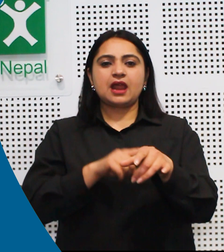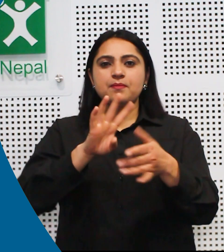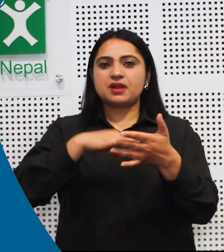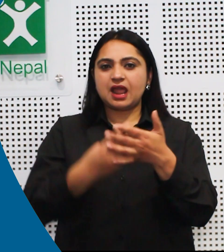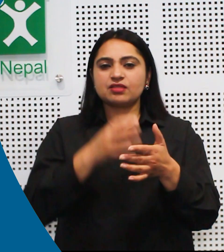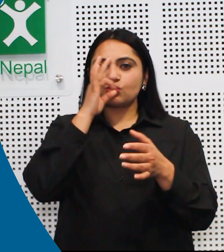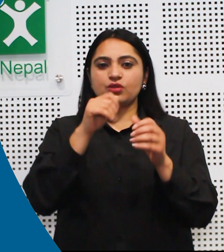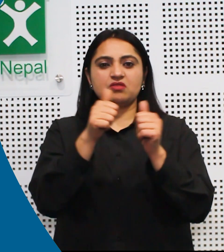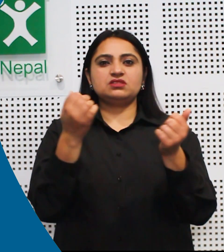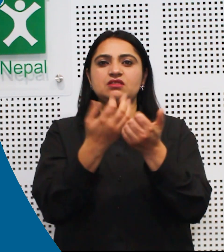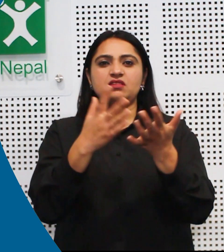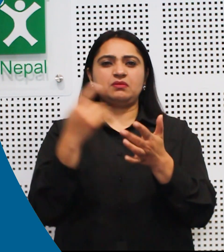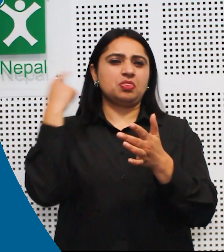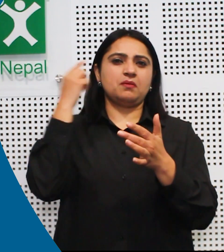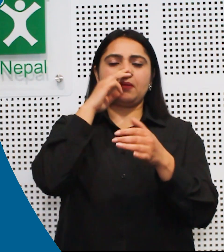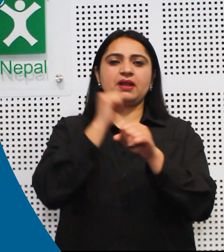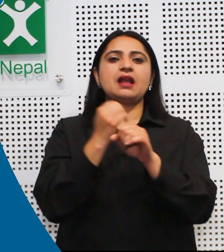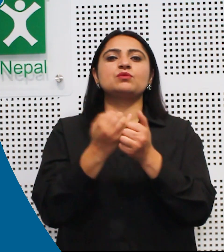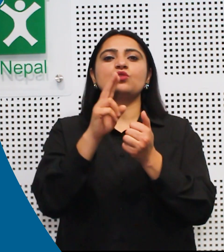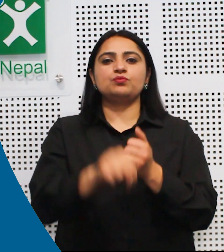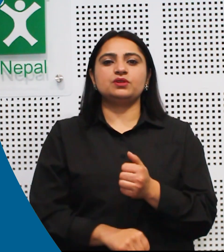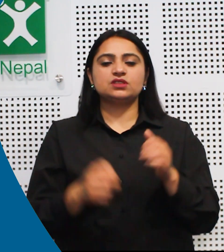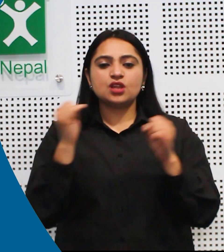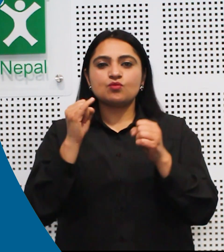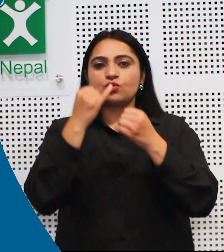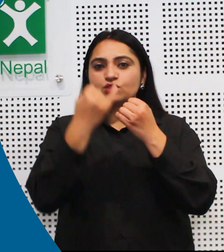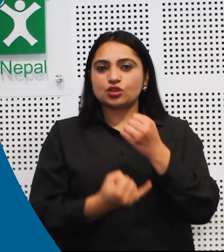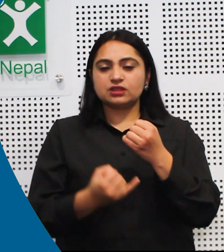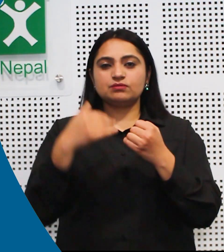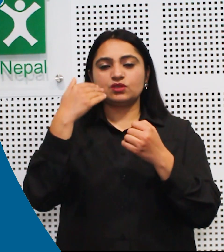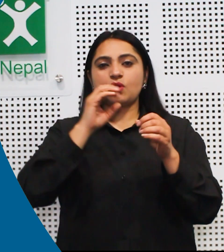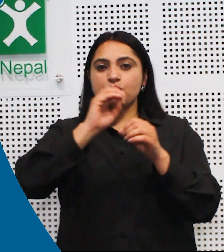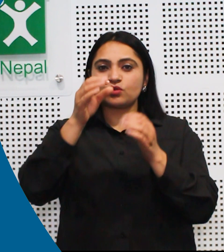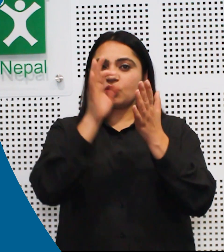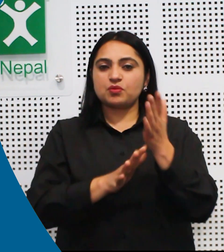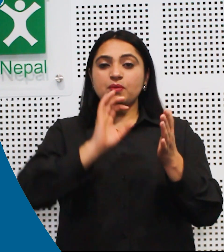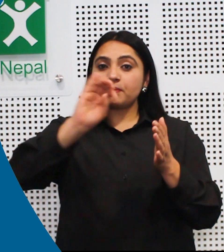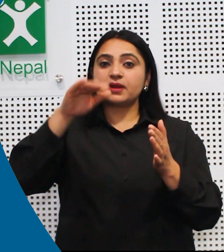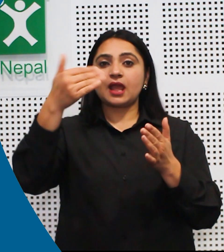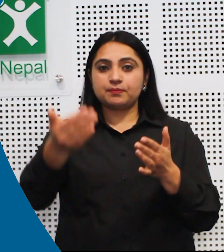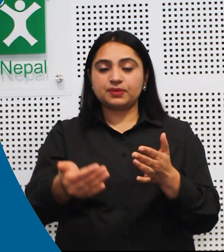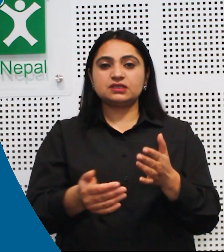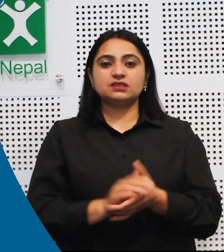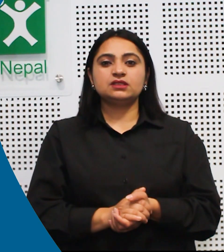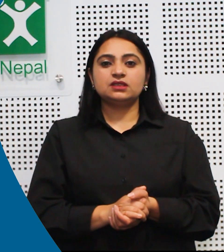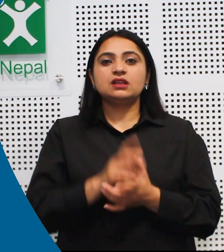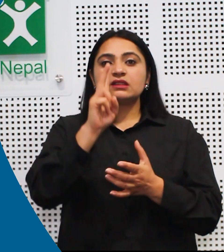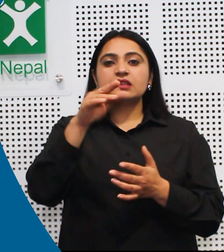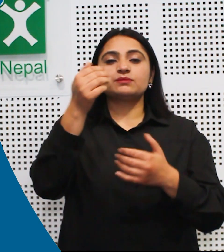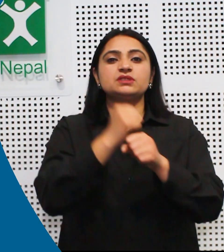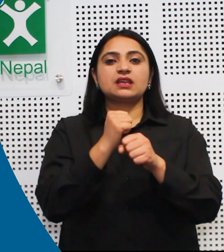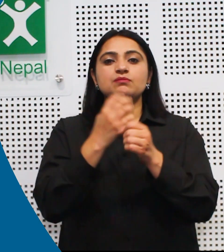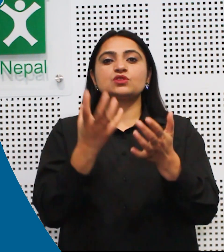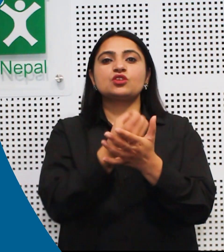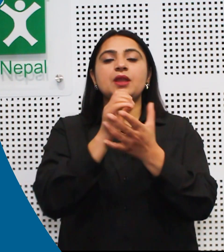तोकिएअनुसार गरेनौँ भनेदेखि प्रेसरमा काम गर्नुपर्ने हुन्छ। पुष मसान्तसम्ममा पठाउनु पर्ने विवरण पठाइसकेपछि त्यसपछिको काम भनेको